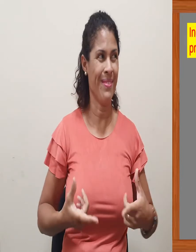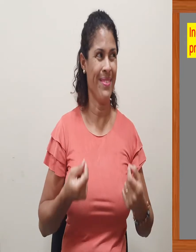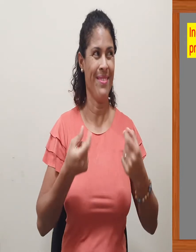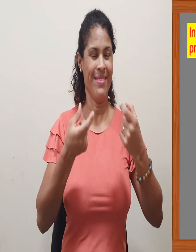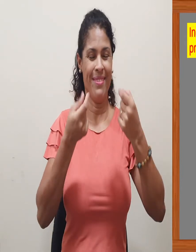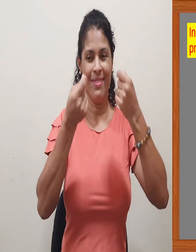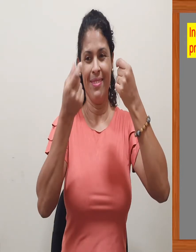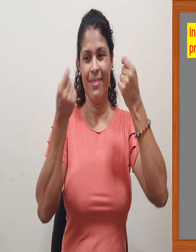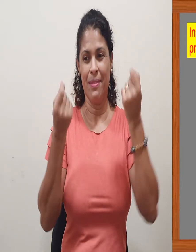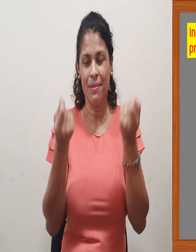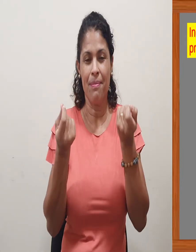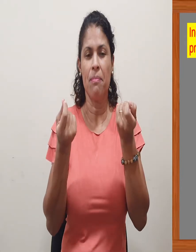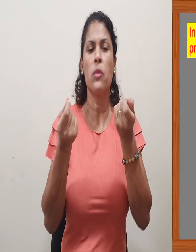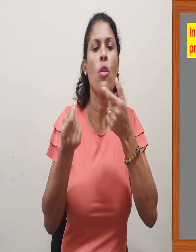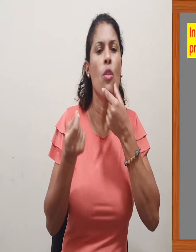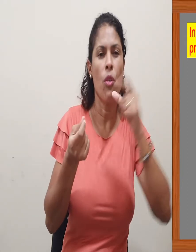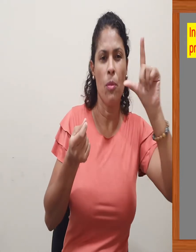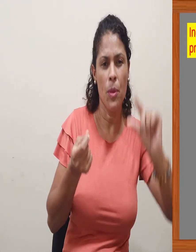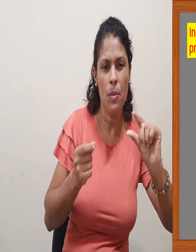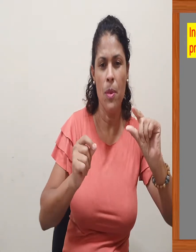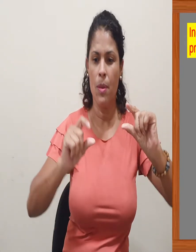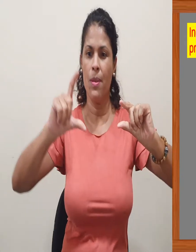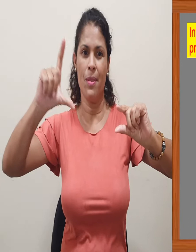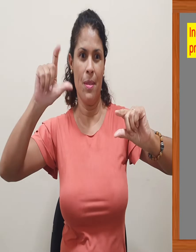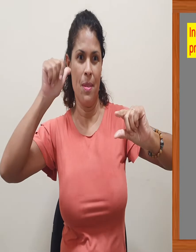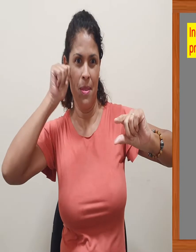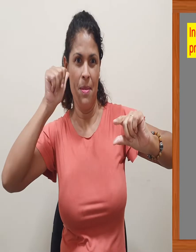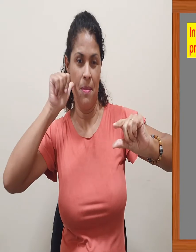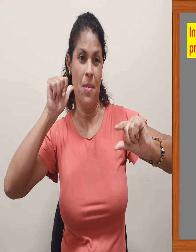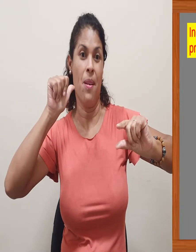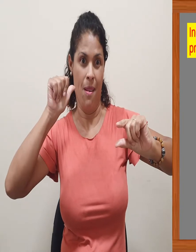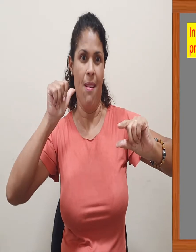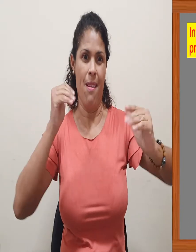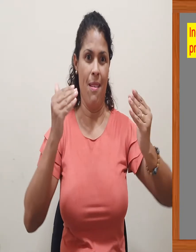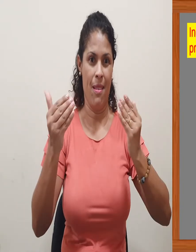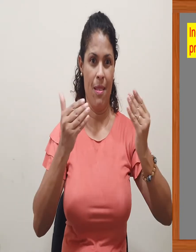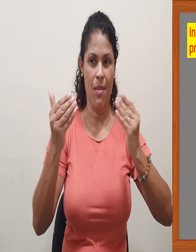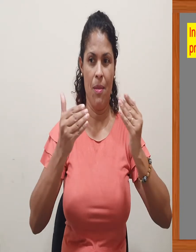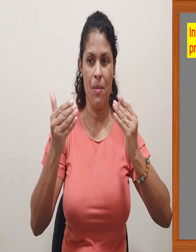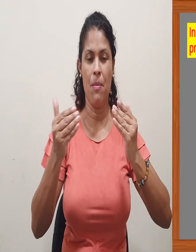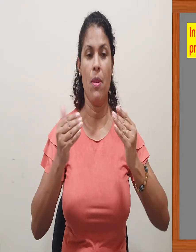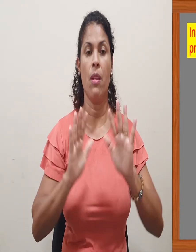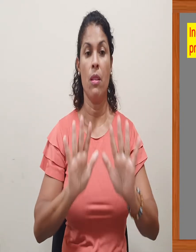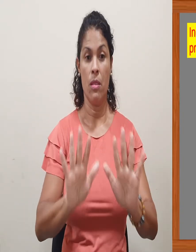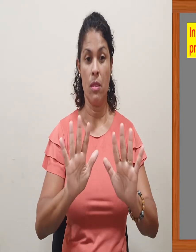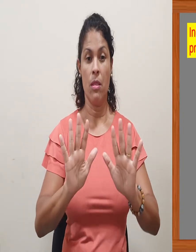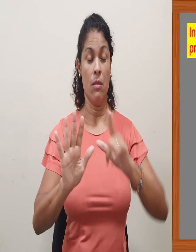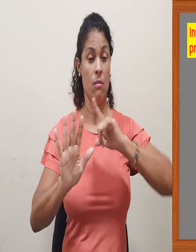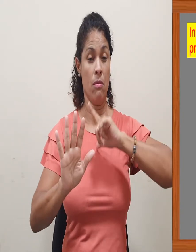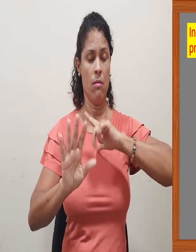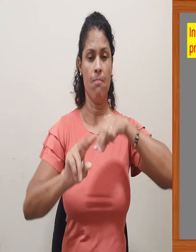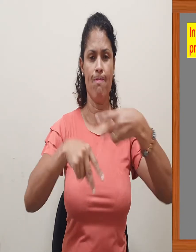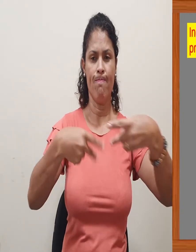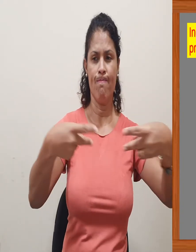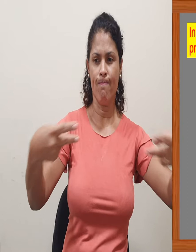110.344. Observem que, apesar da incidência de novos casos de câncer entre homens ser